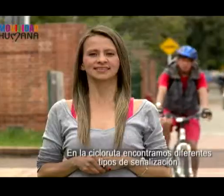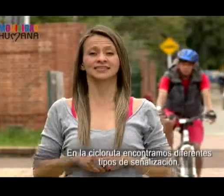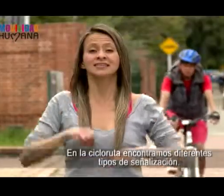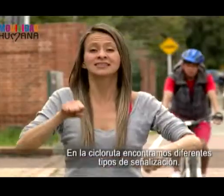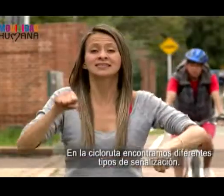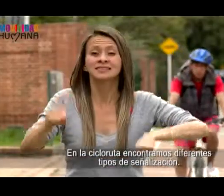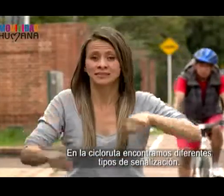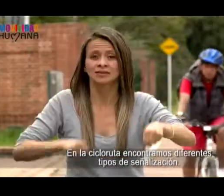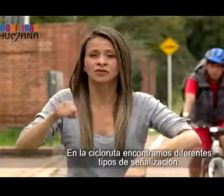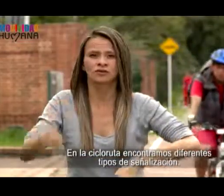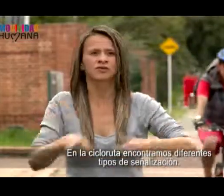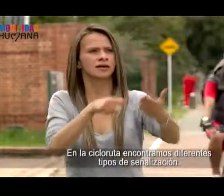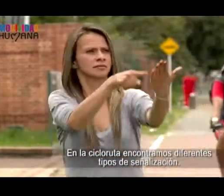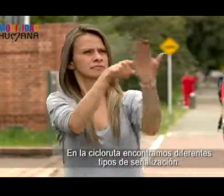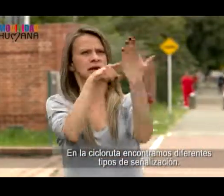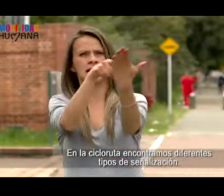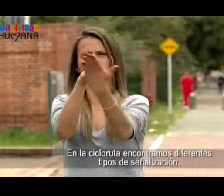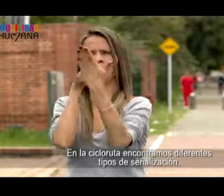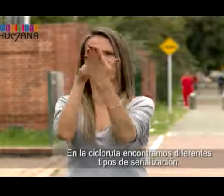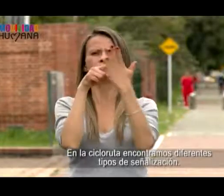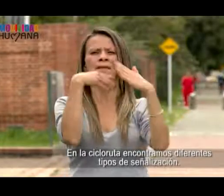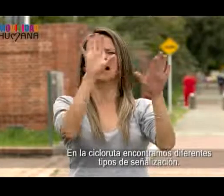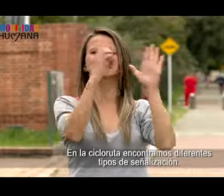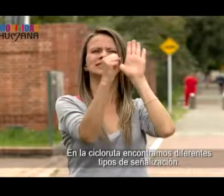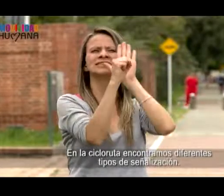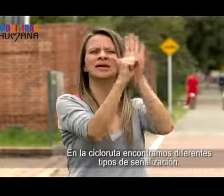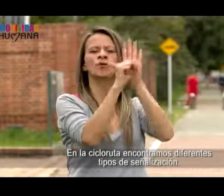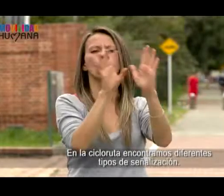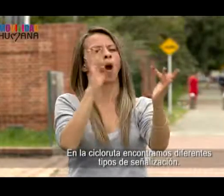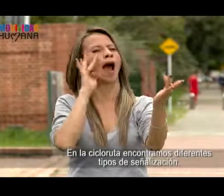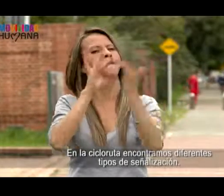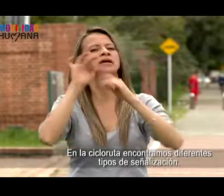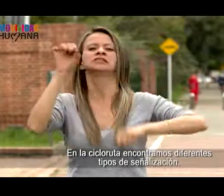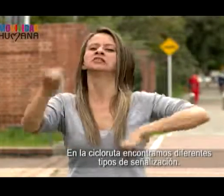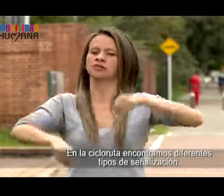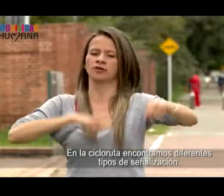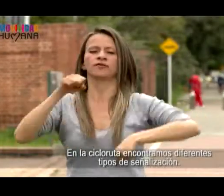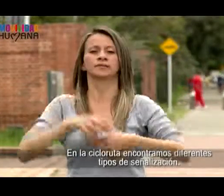En la ciclorruta encontramos diferentes tipos de señalización.